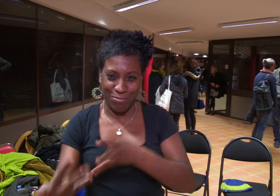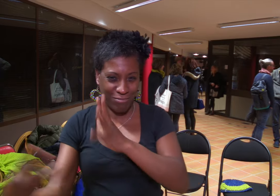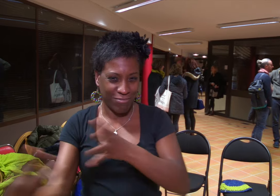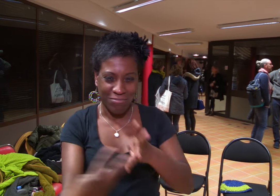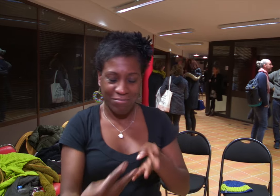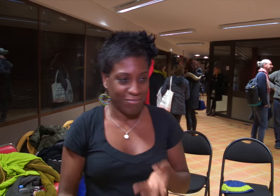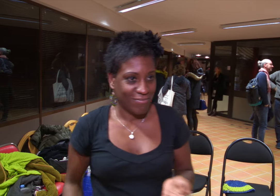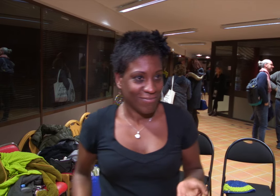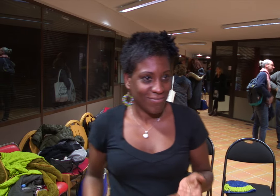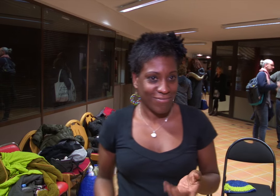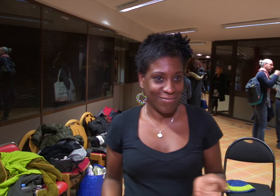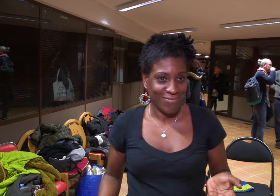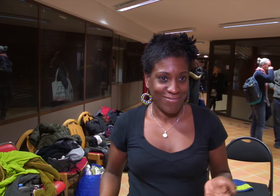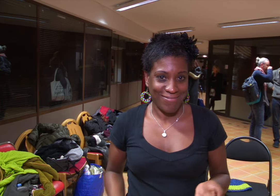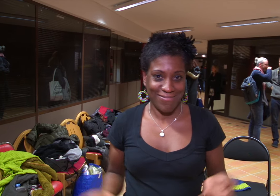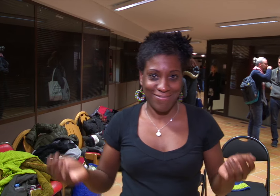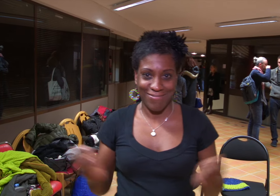on s'est bien entendu.